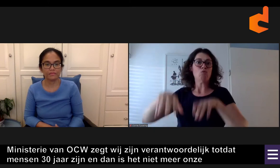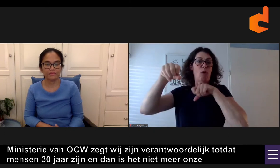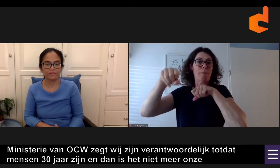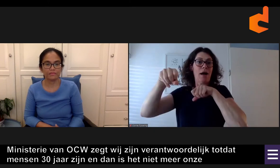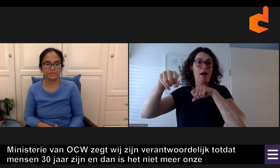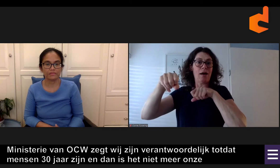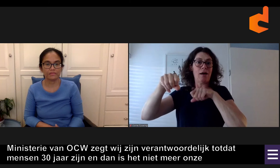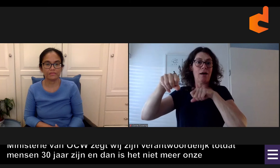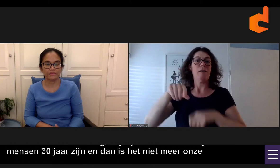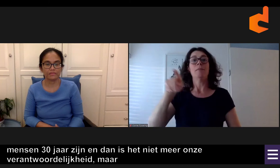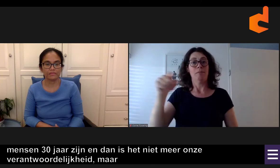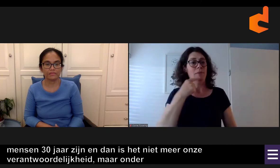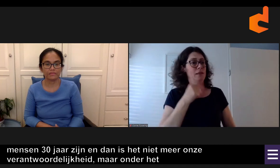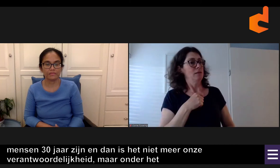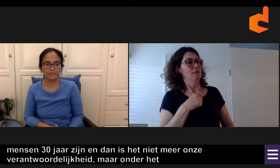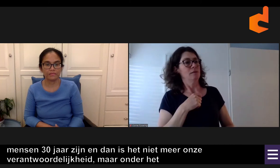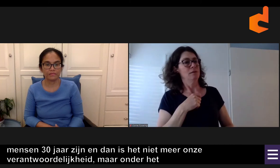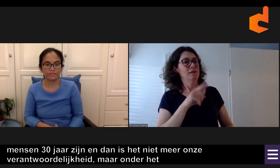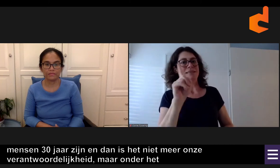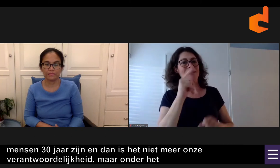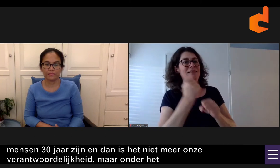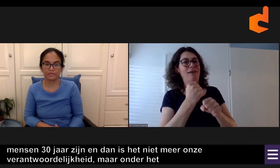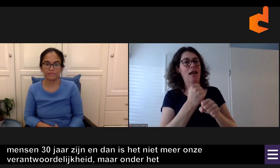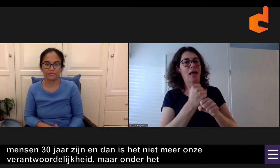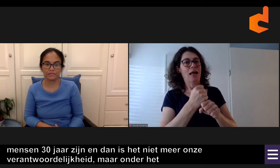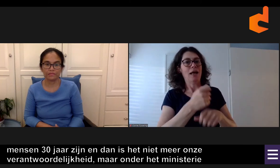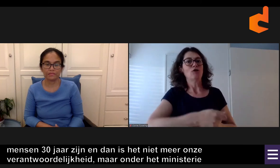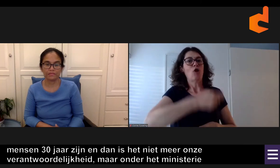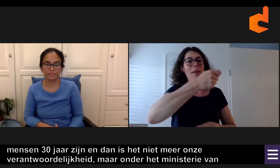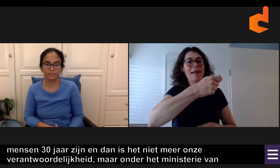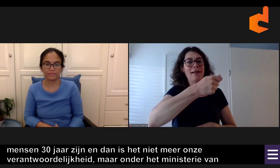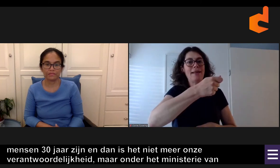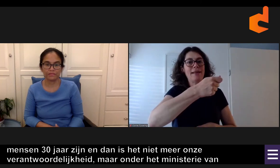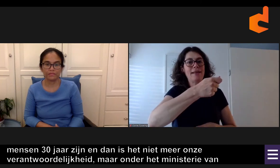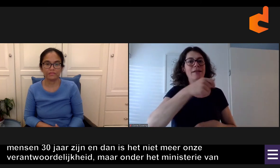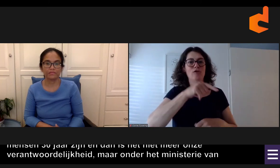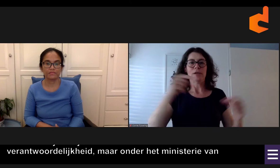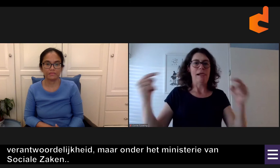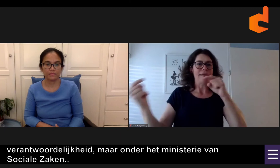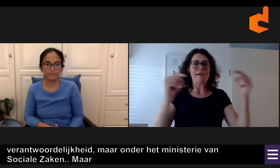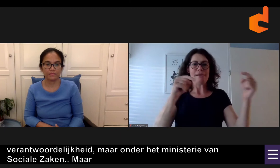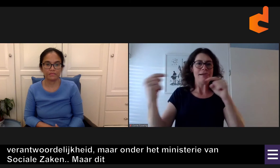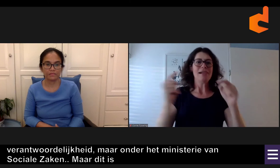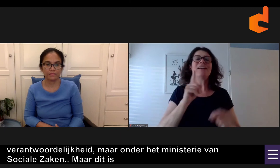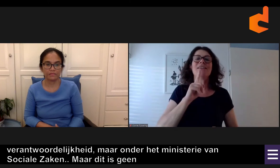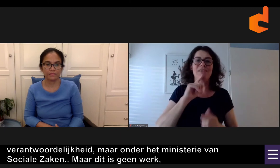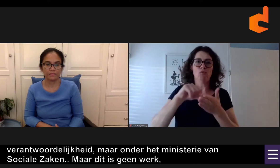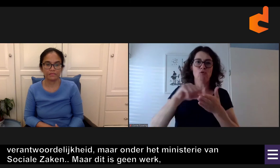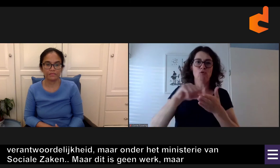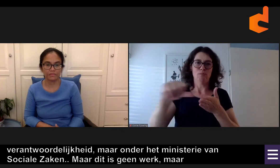ministerie van Sociale Zaken. Die zou dat dan moeten oppassen. Maar daarvoor zegt het ministerie, nee, dit is toch geen werk, dit is opleiding. Dus zo blijft het een beetje